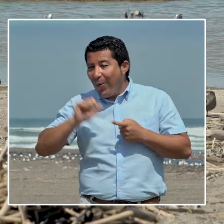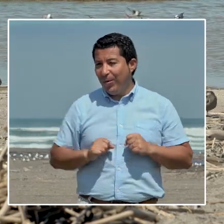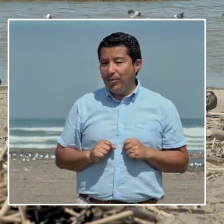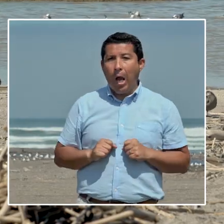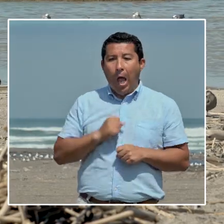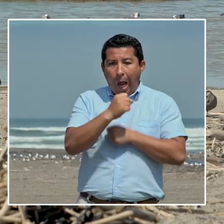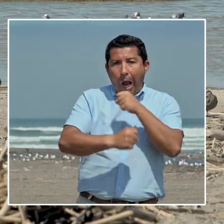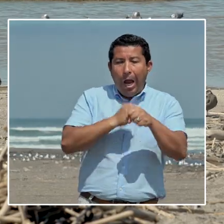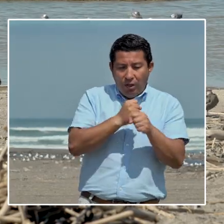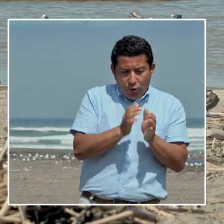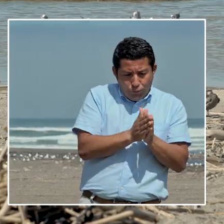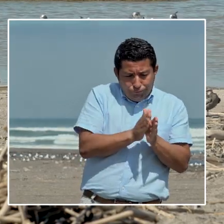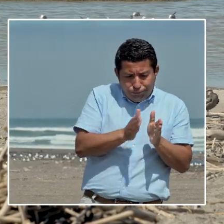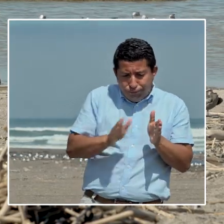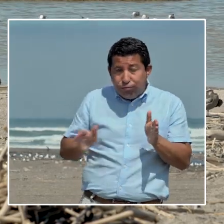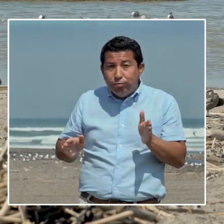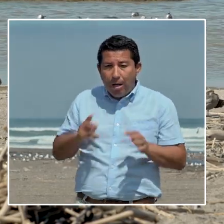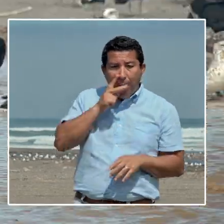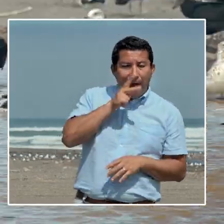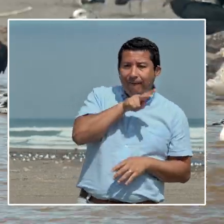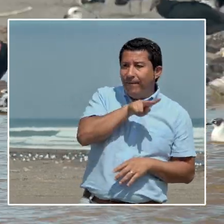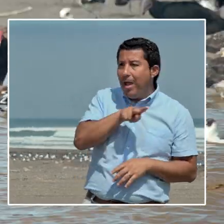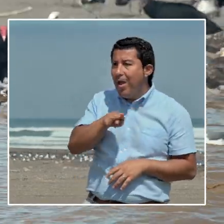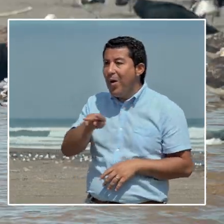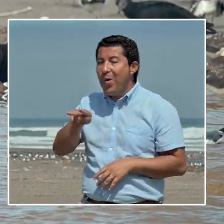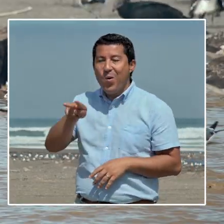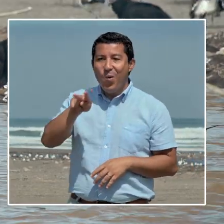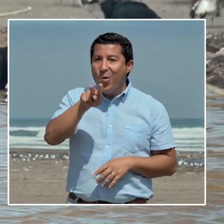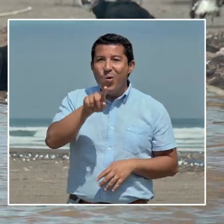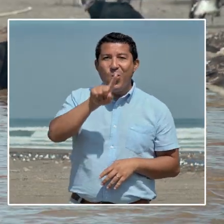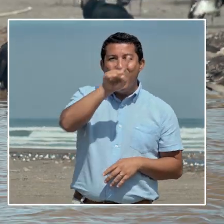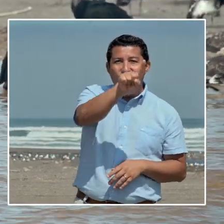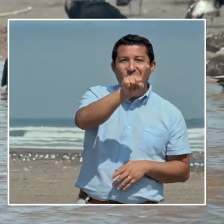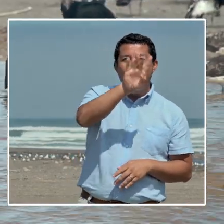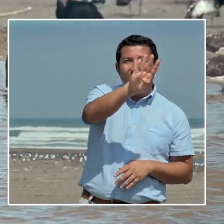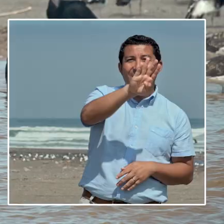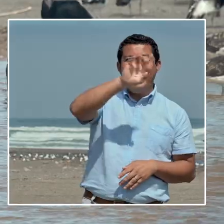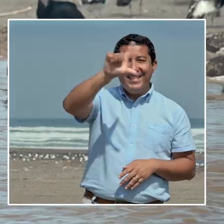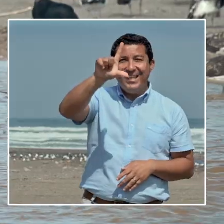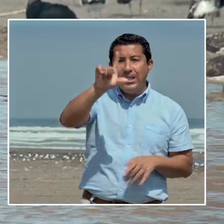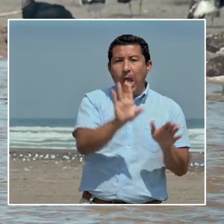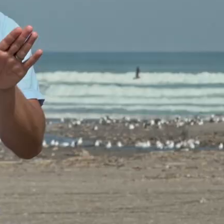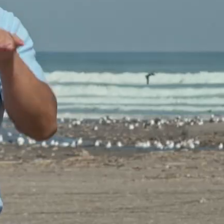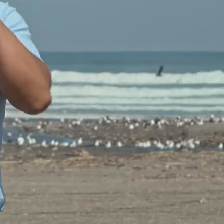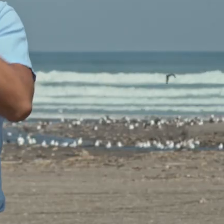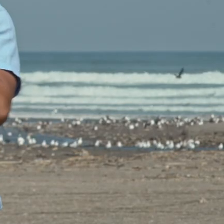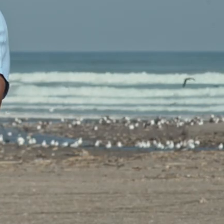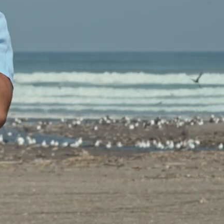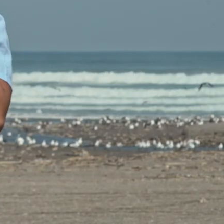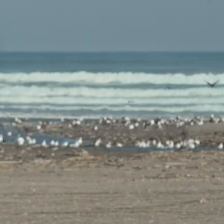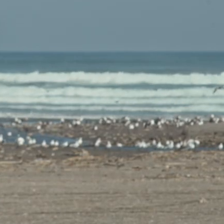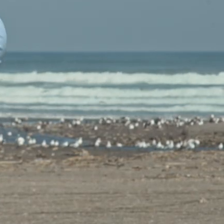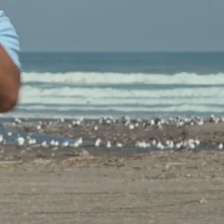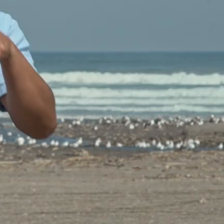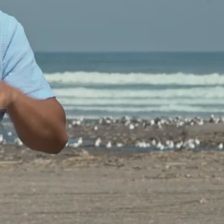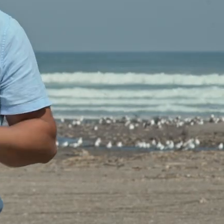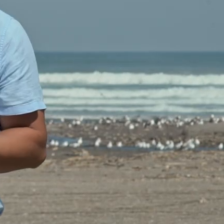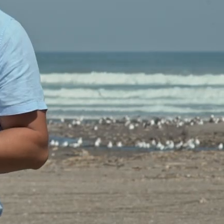durante el año podemos observar al menos 147 tipos de aves